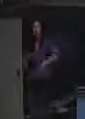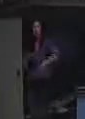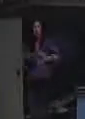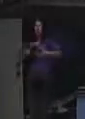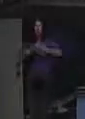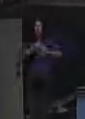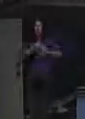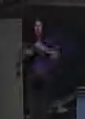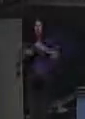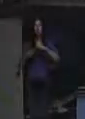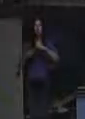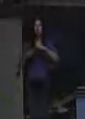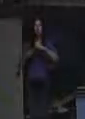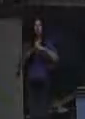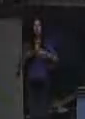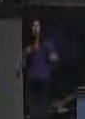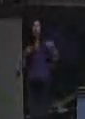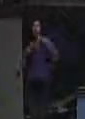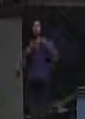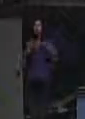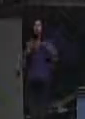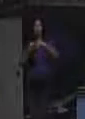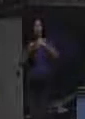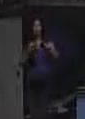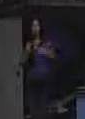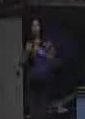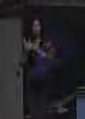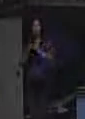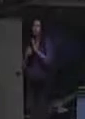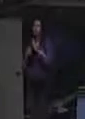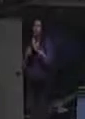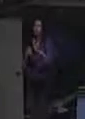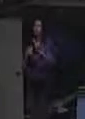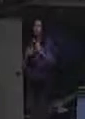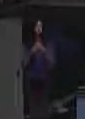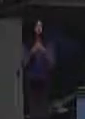ter a transmissão dos seus programas, suas sessões podem ser transmitidas também.